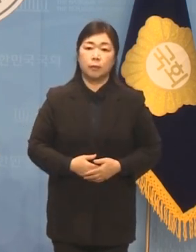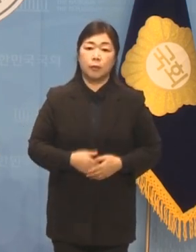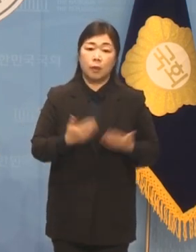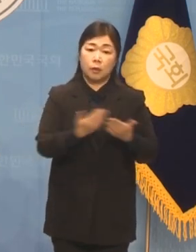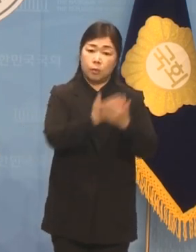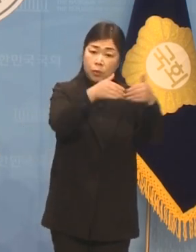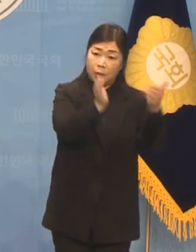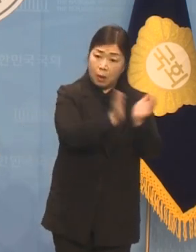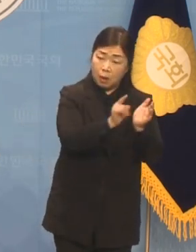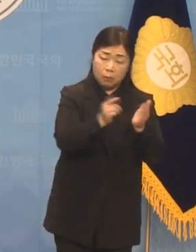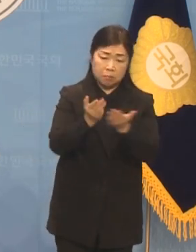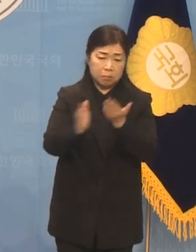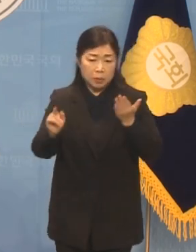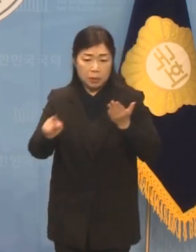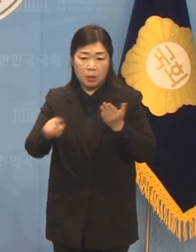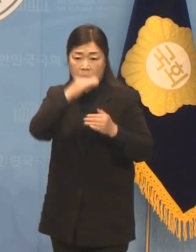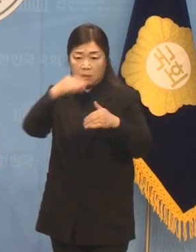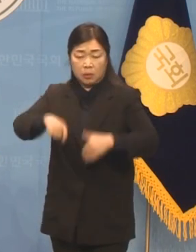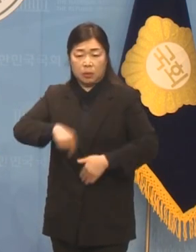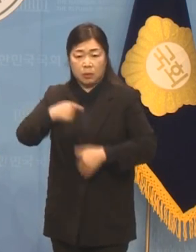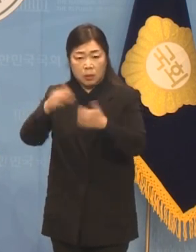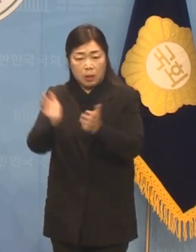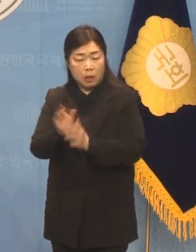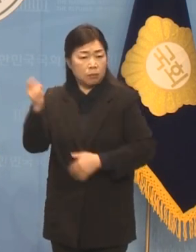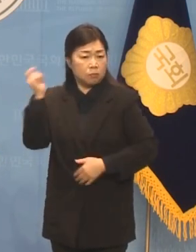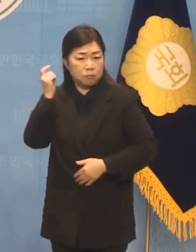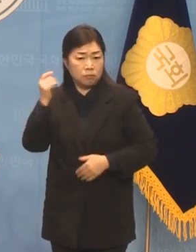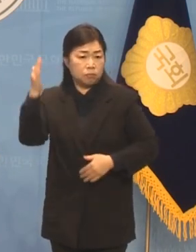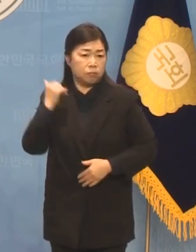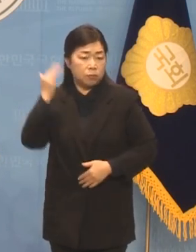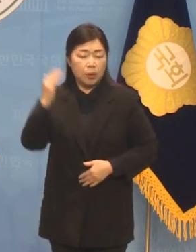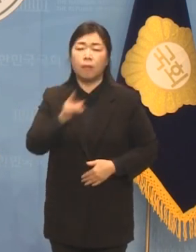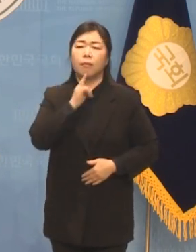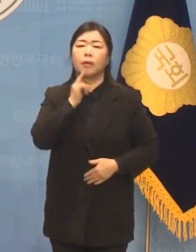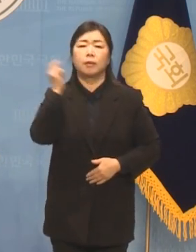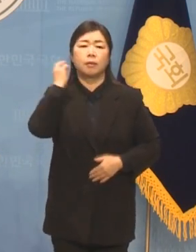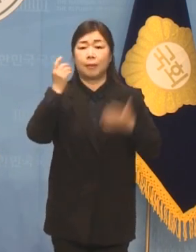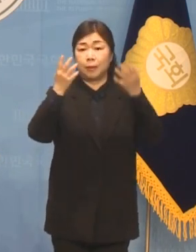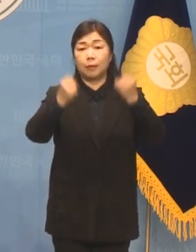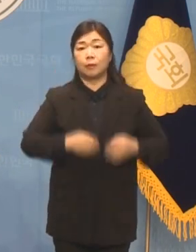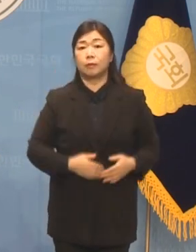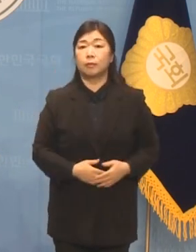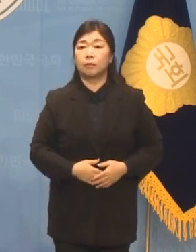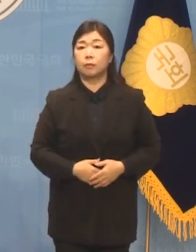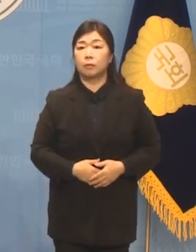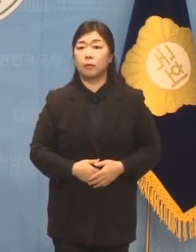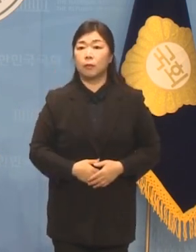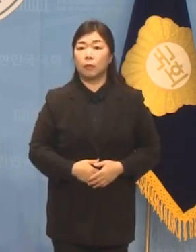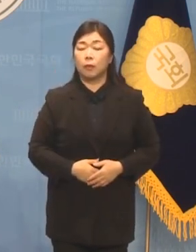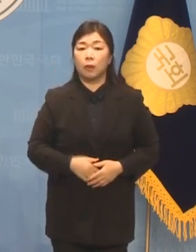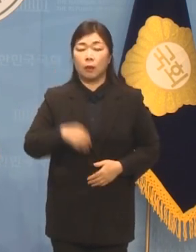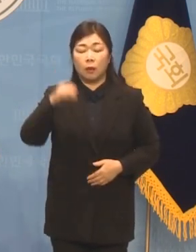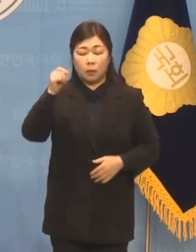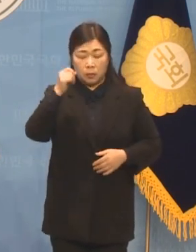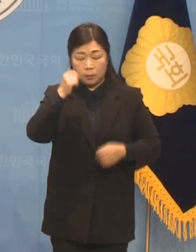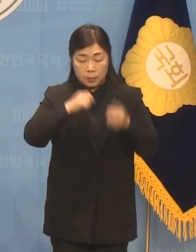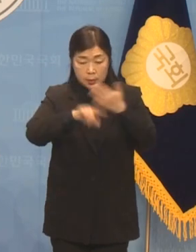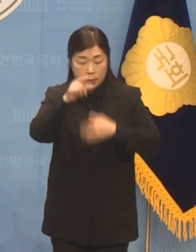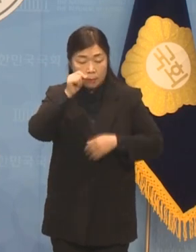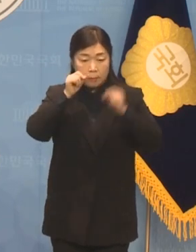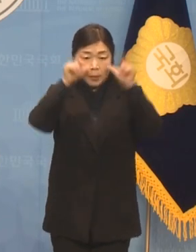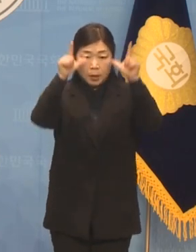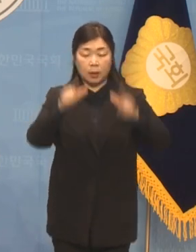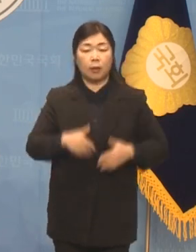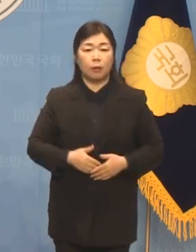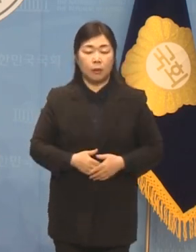진보정당답지 않다. 정의당의 목소리가 들리지 않는다. 이런 말씀들을 듣습니다. 아침에 일어나 나오면서 시 한